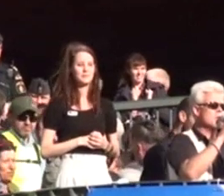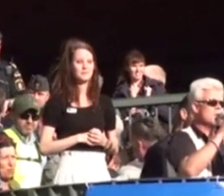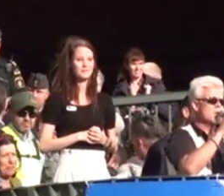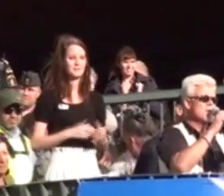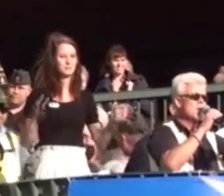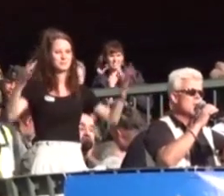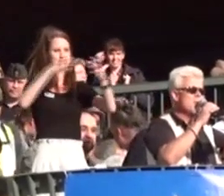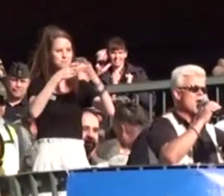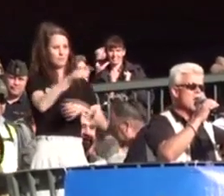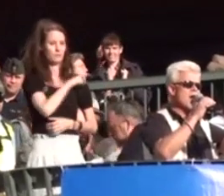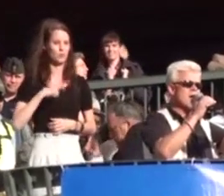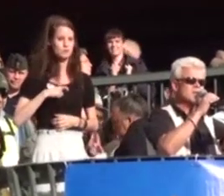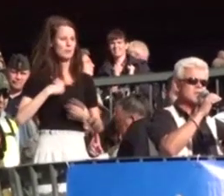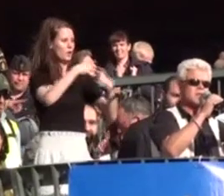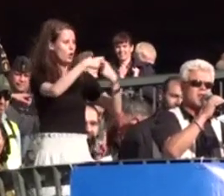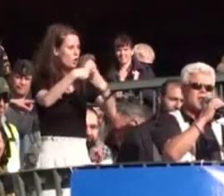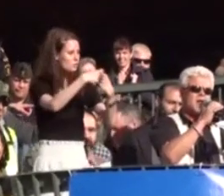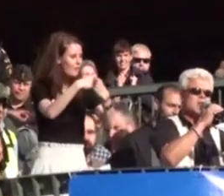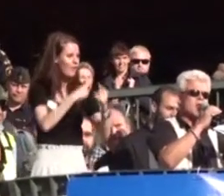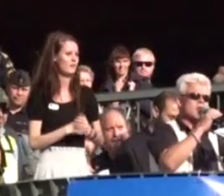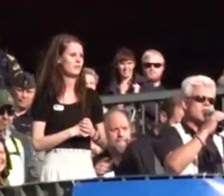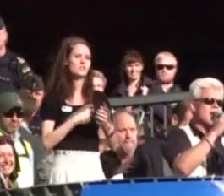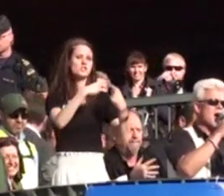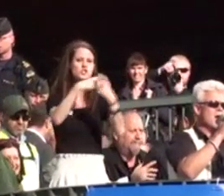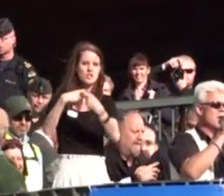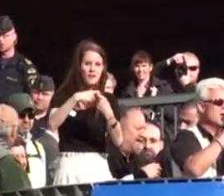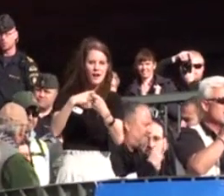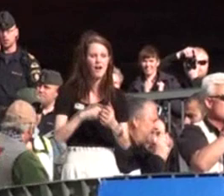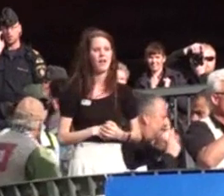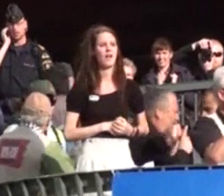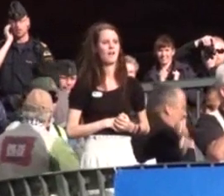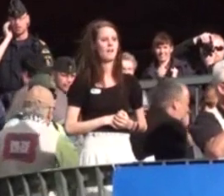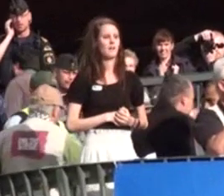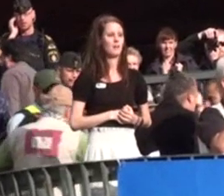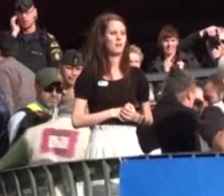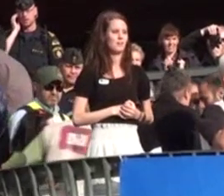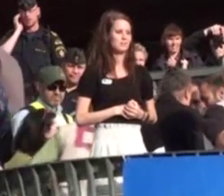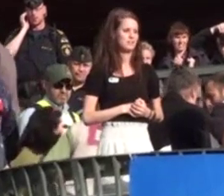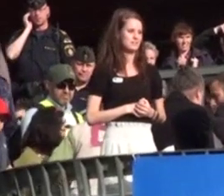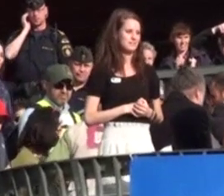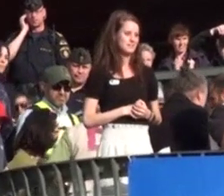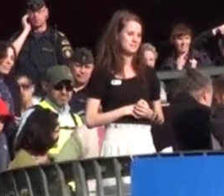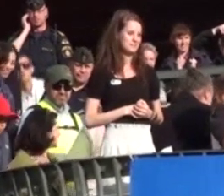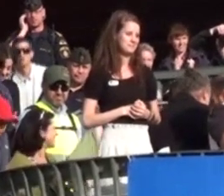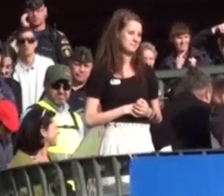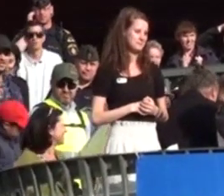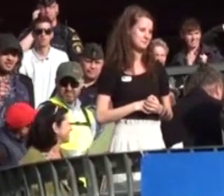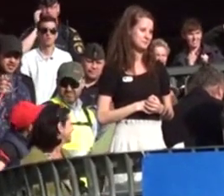Compañeros! Bröder! Systrar! Ijuan!